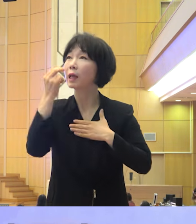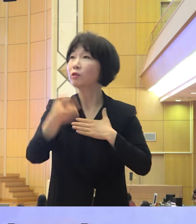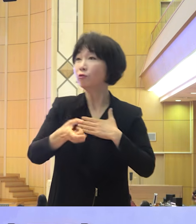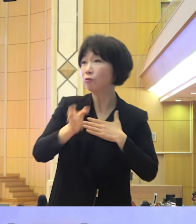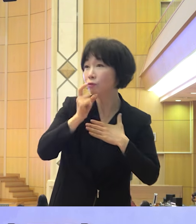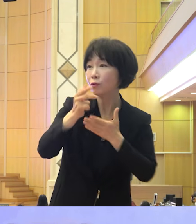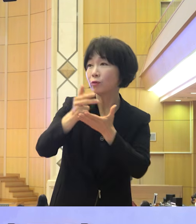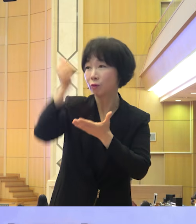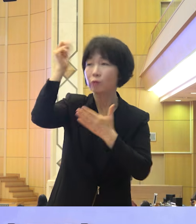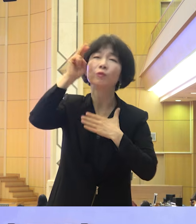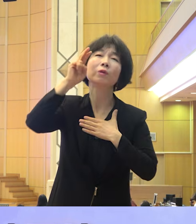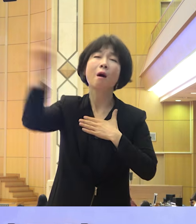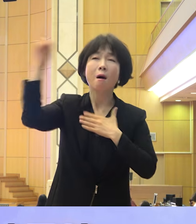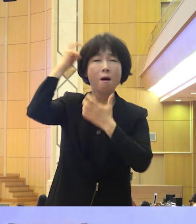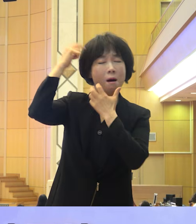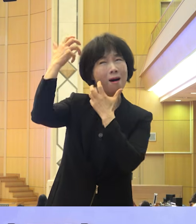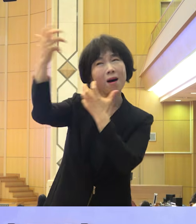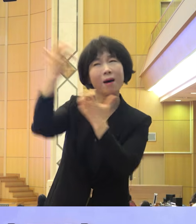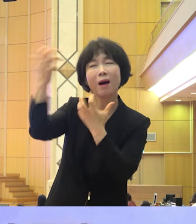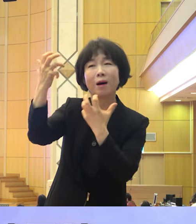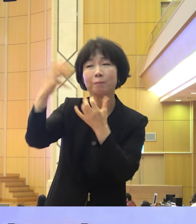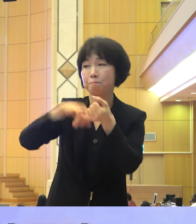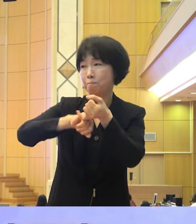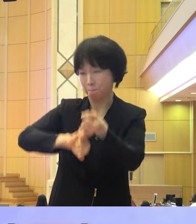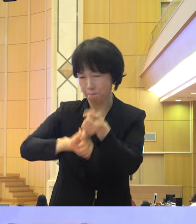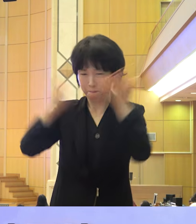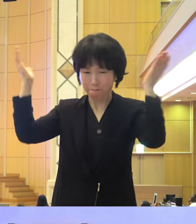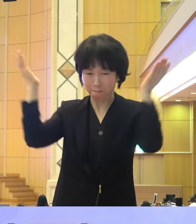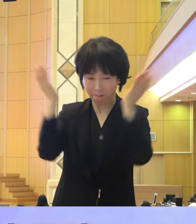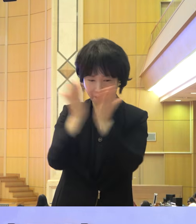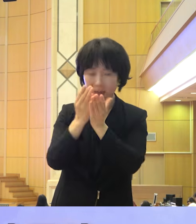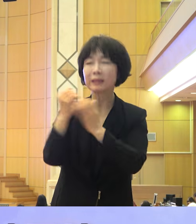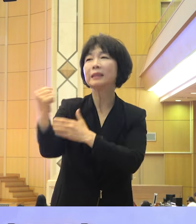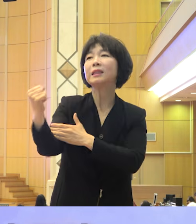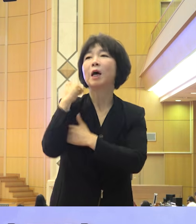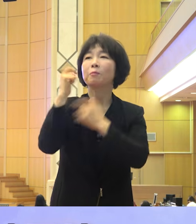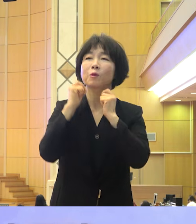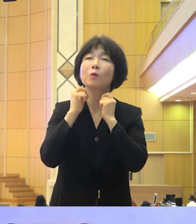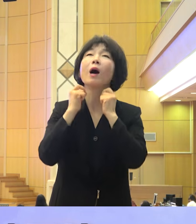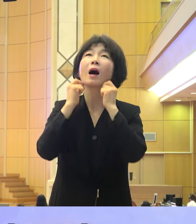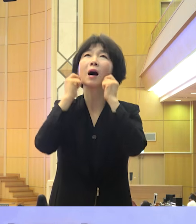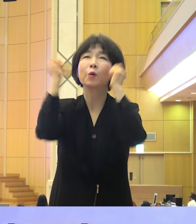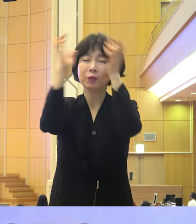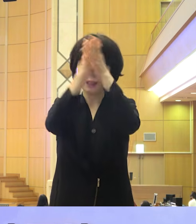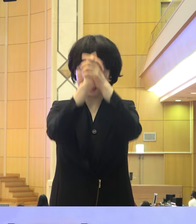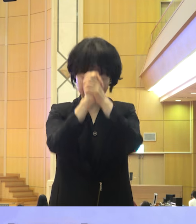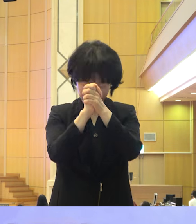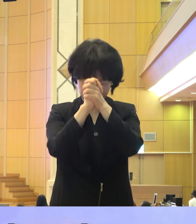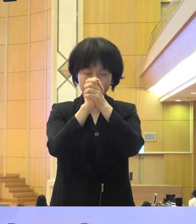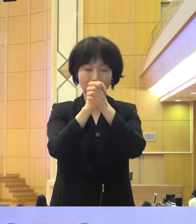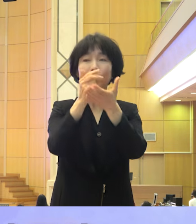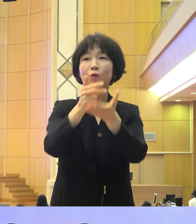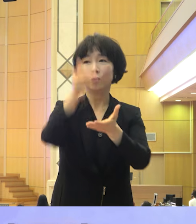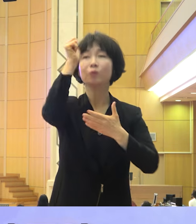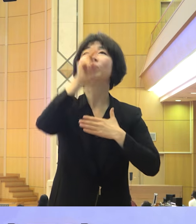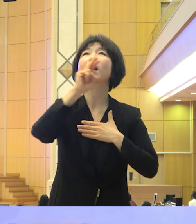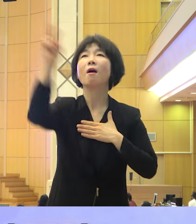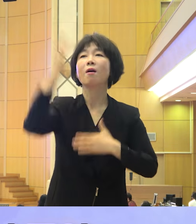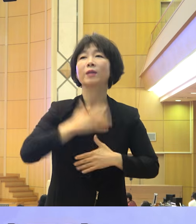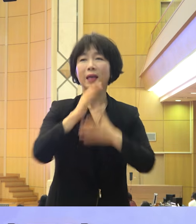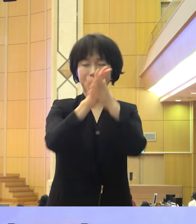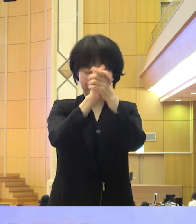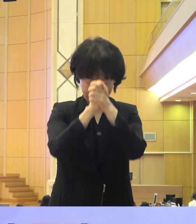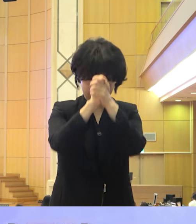주여 갈망합니다. 그 약속 따라서 힘써 간구하오니 오 주여